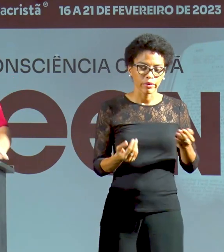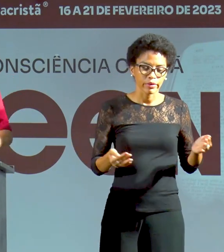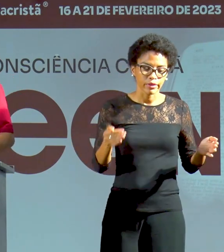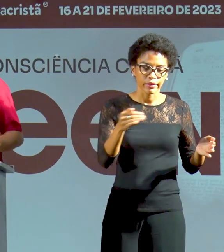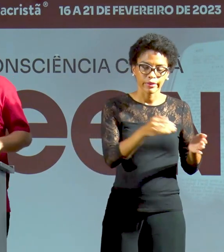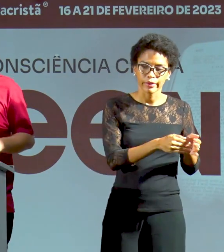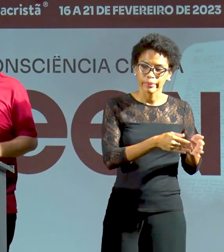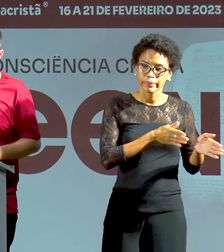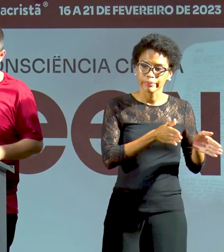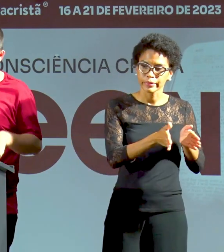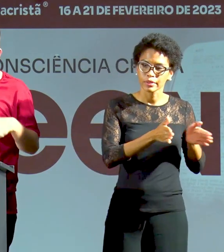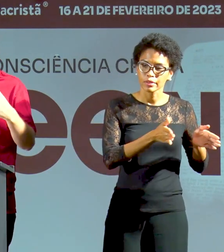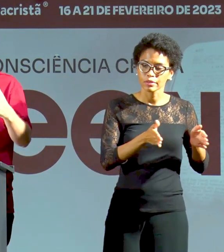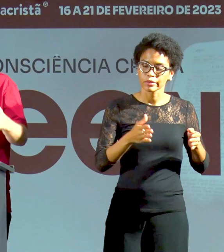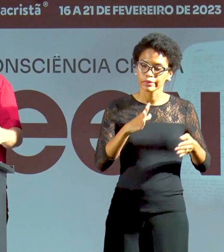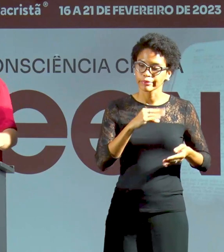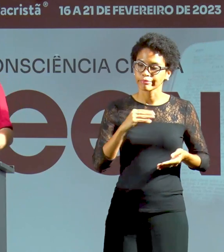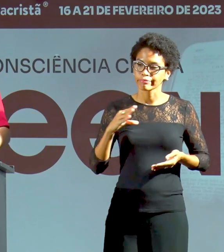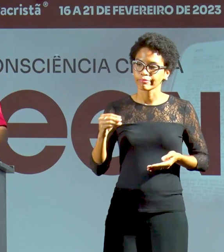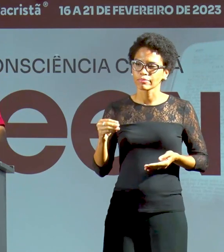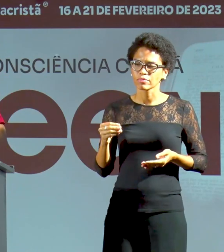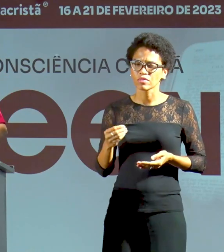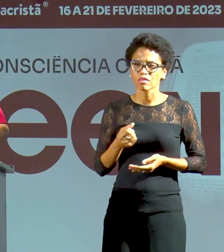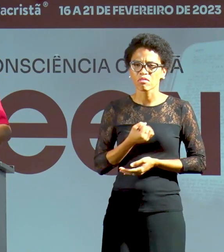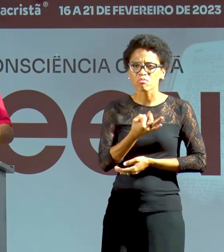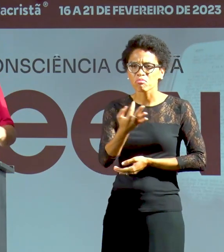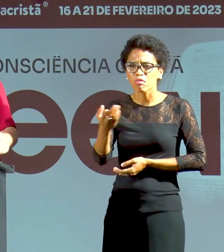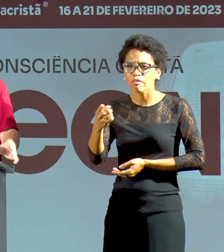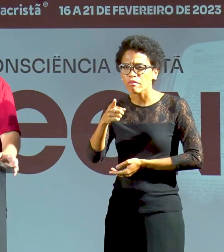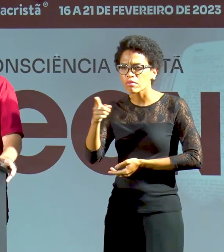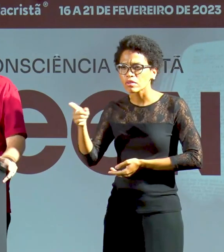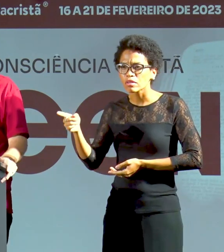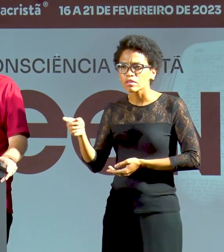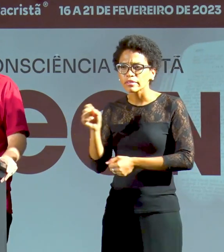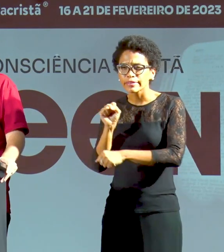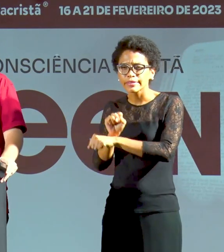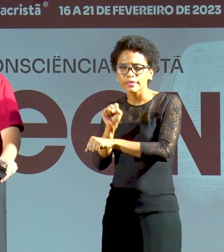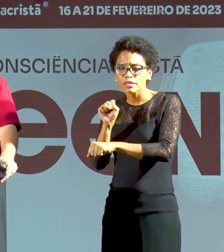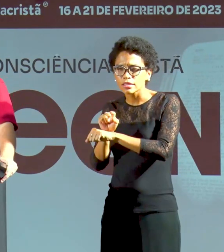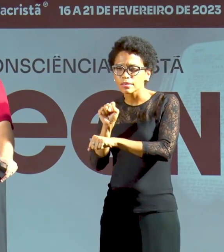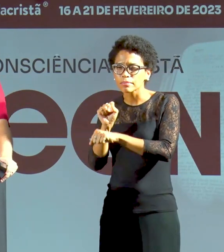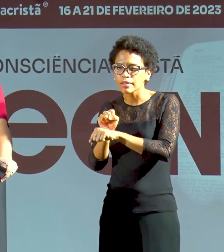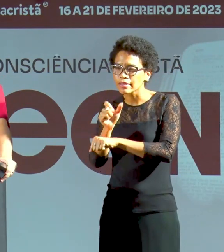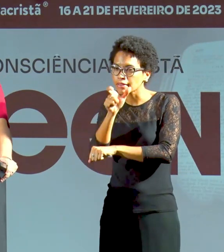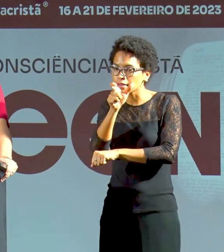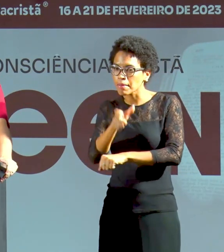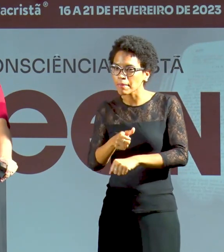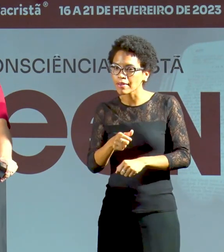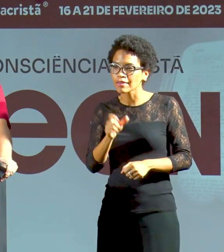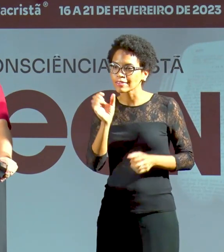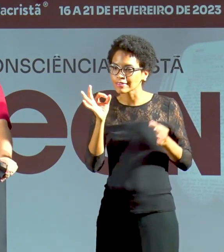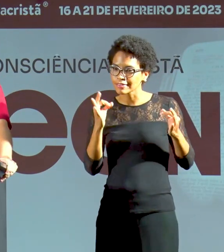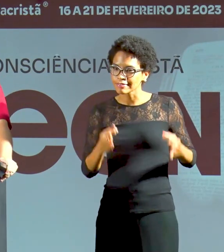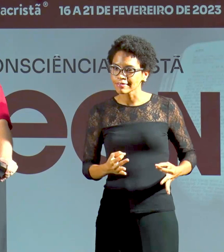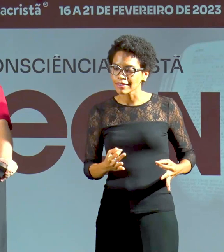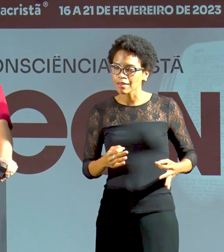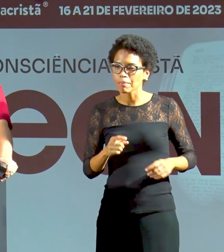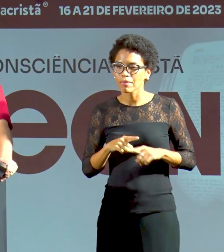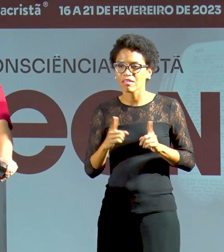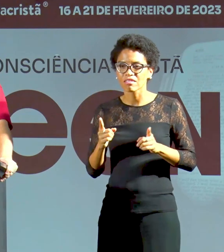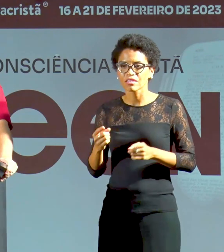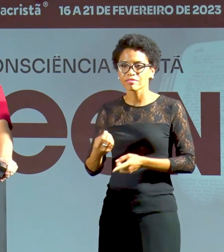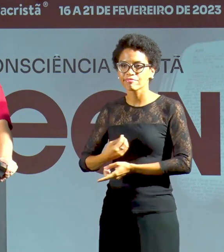Quantos estão esperando a pessoa certa mas vivendo da forma completamente